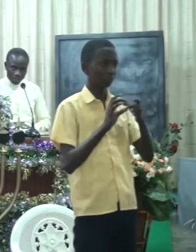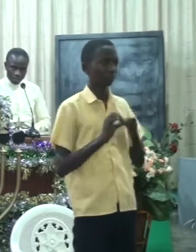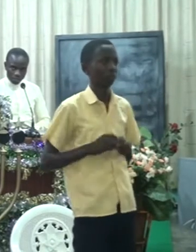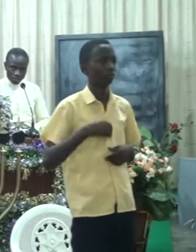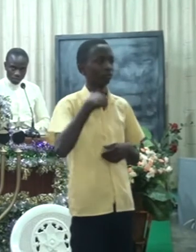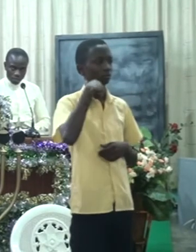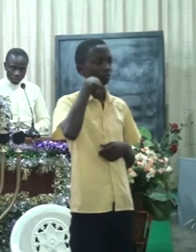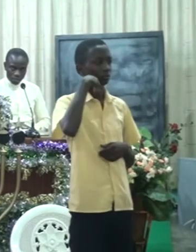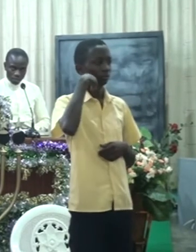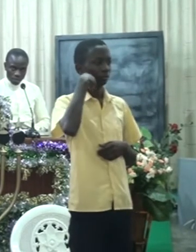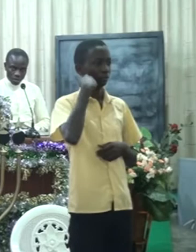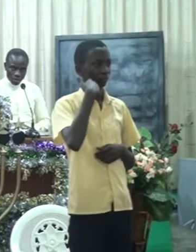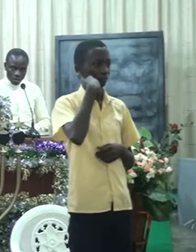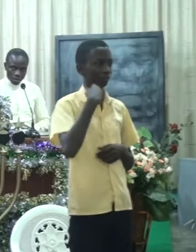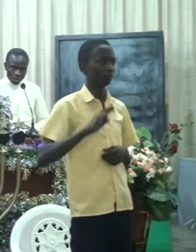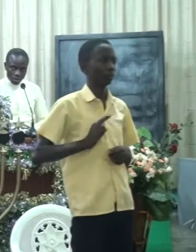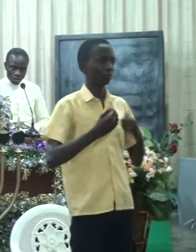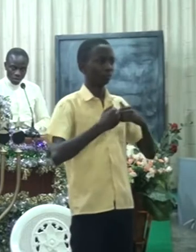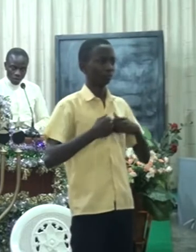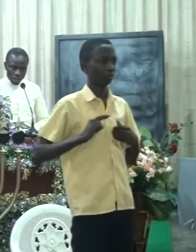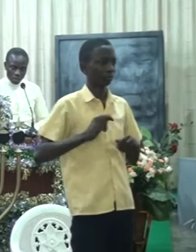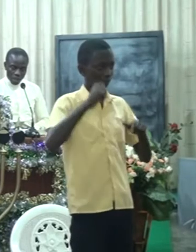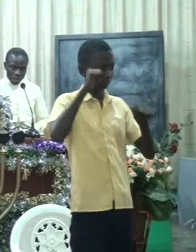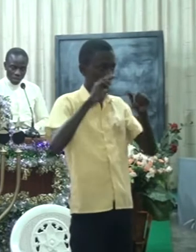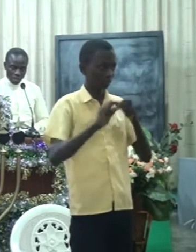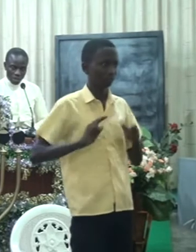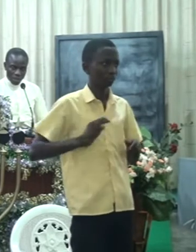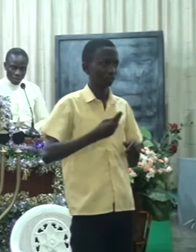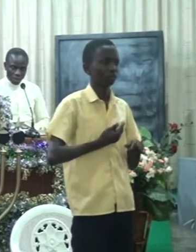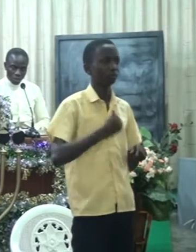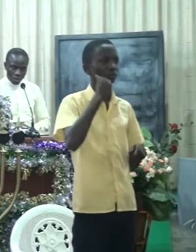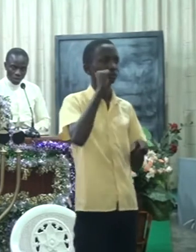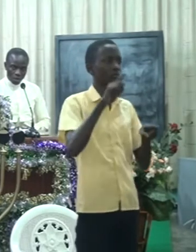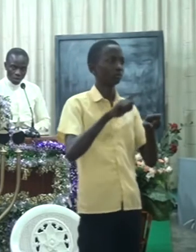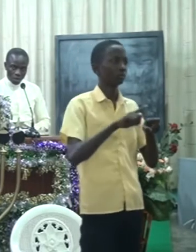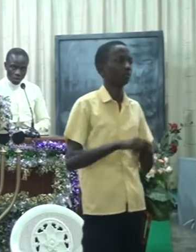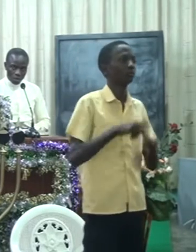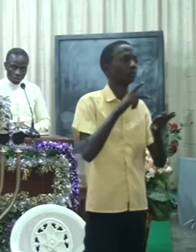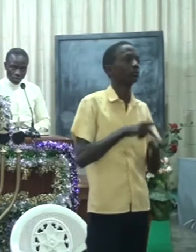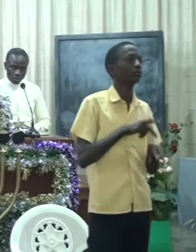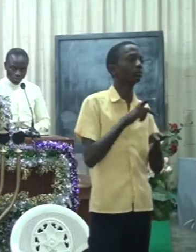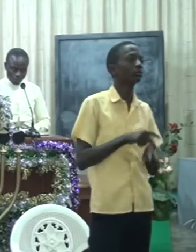malaria. Nous allons nous souvenir de notre sœur Rizik Petro.